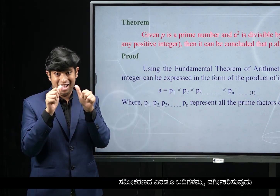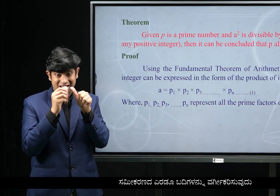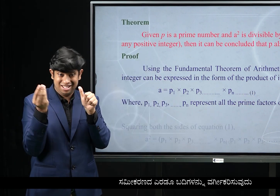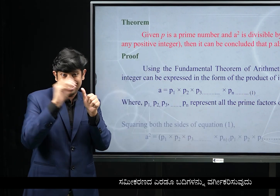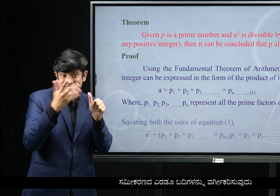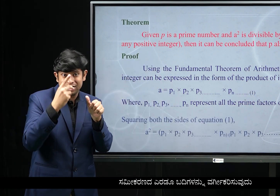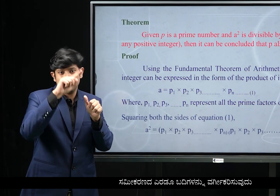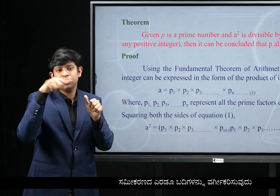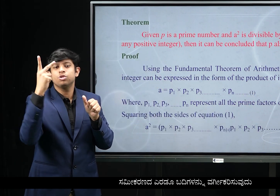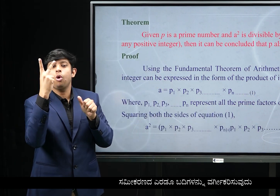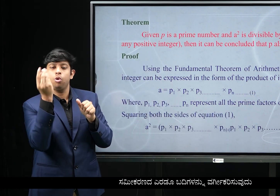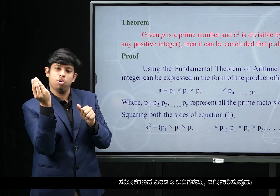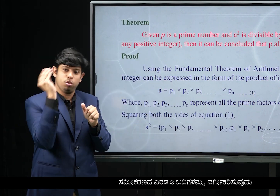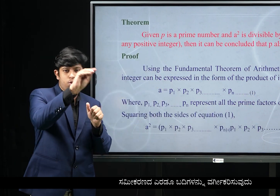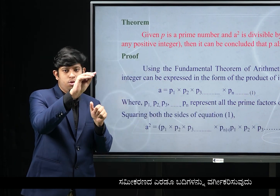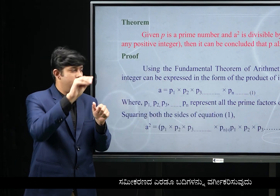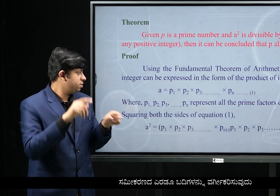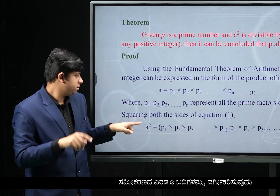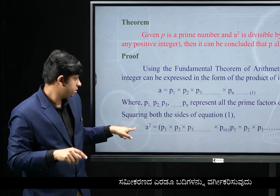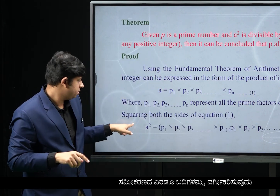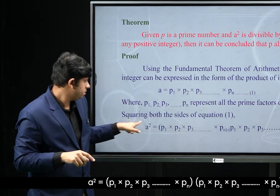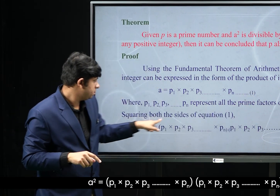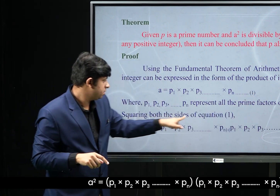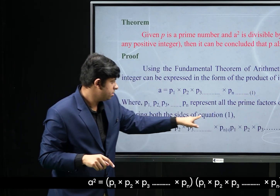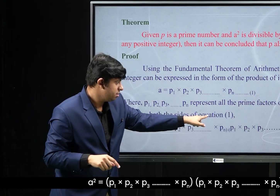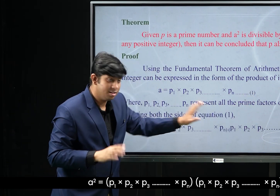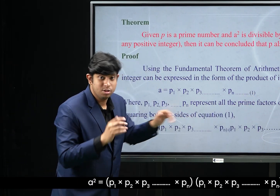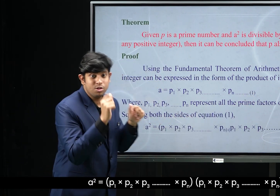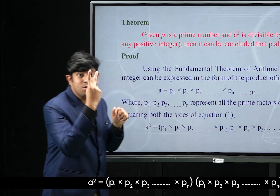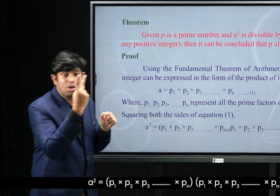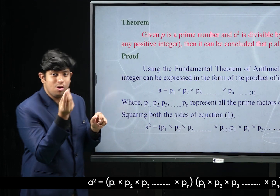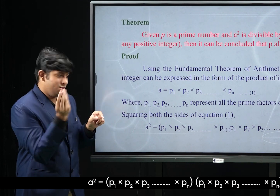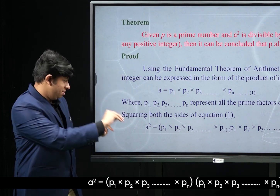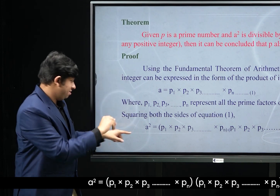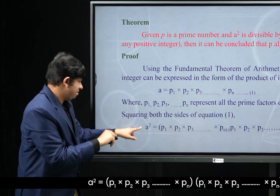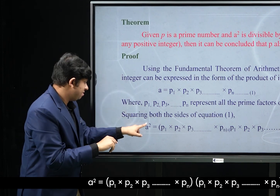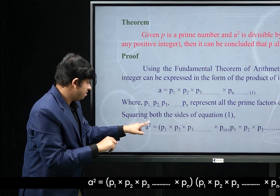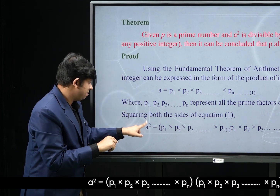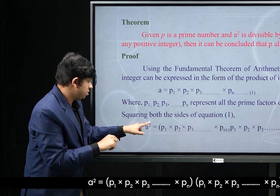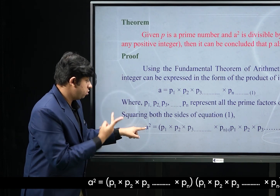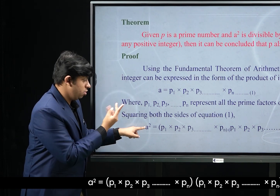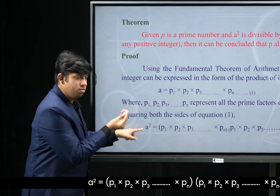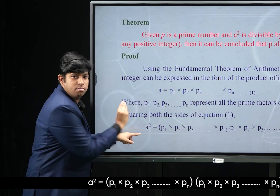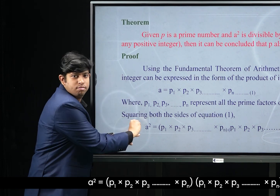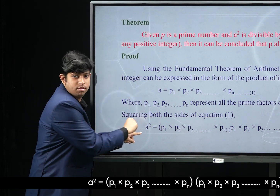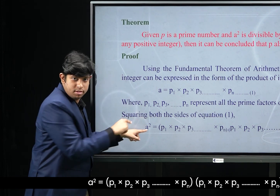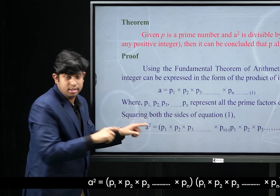ಸಮೀಕರಣದ ಎರಡೂ ಬದಿಗಳನ್ನು ವರ್ಗೀಕರಿಸುವುದು. a2 = p1 × p2 × p3 ×